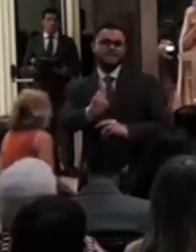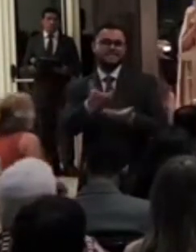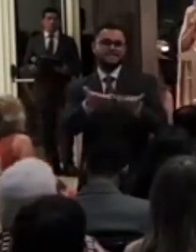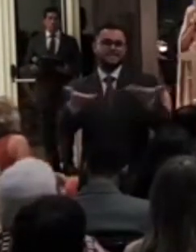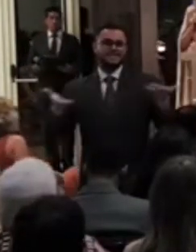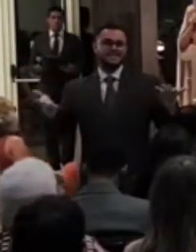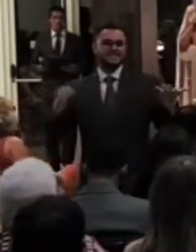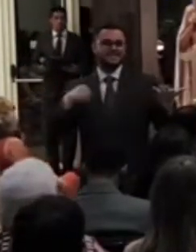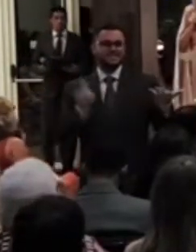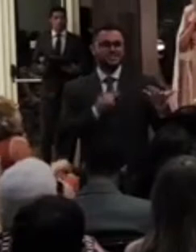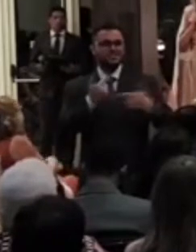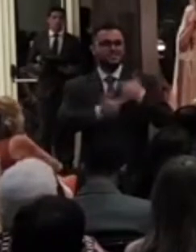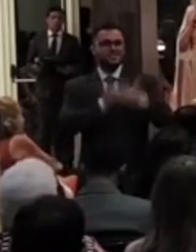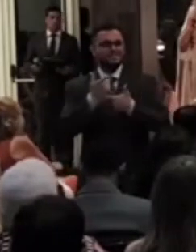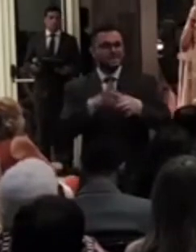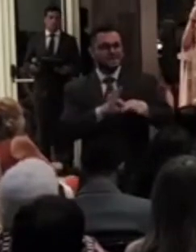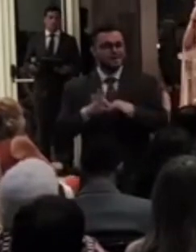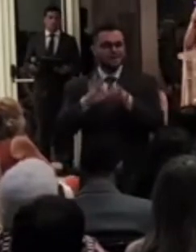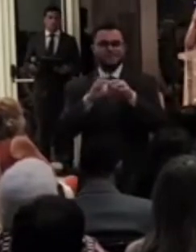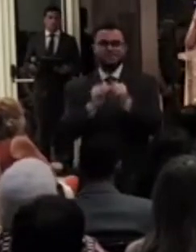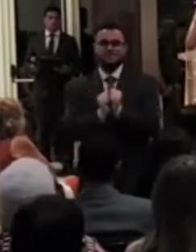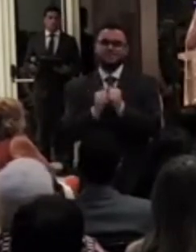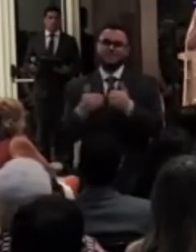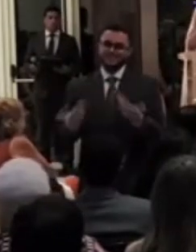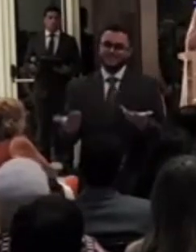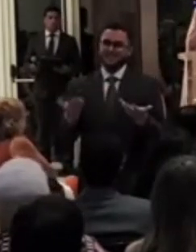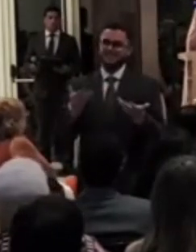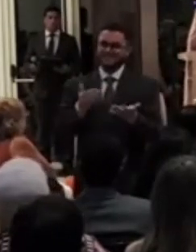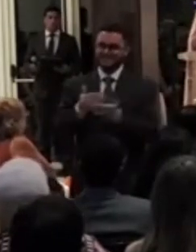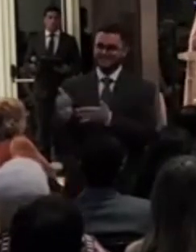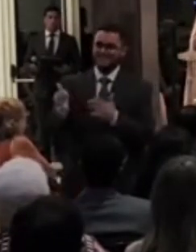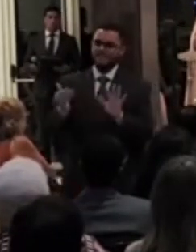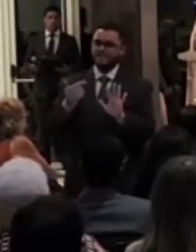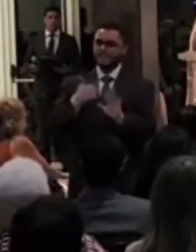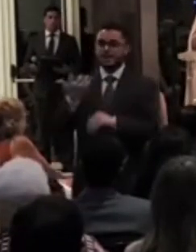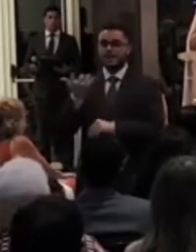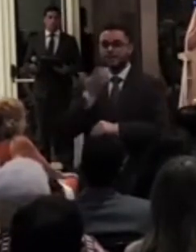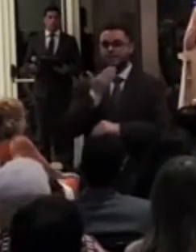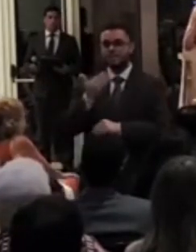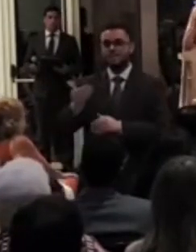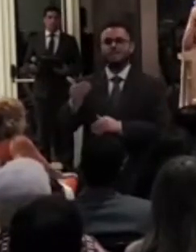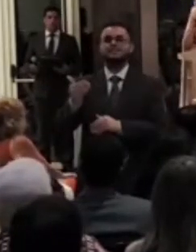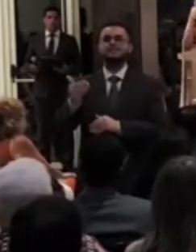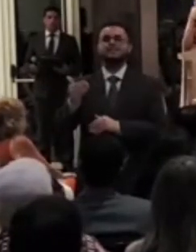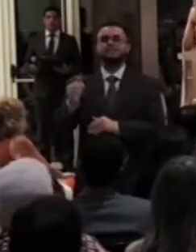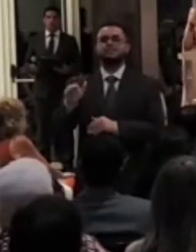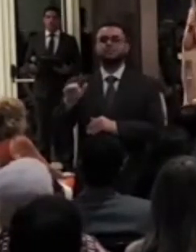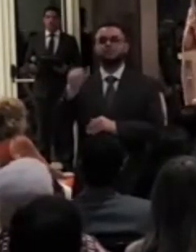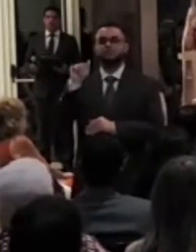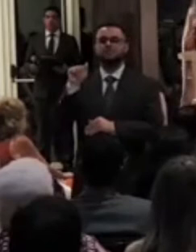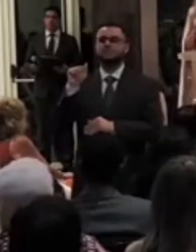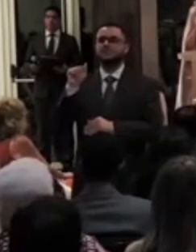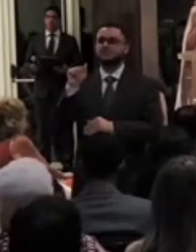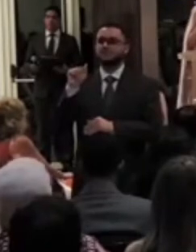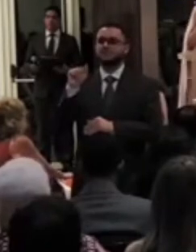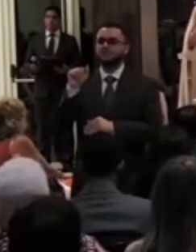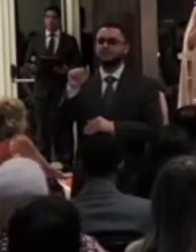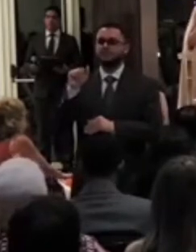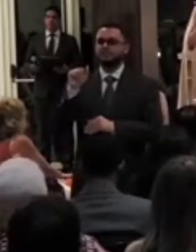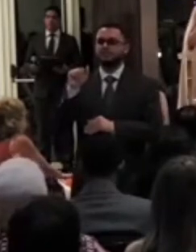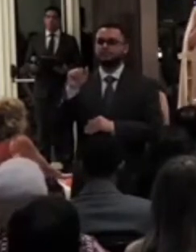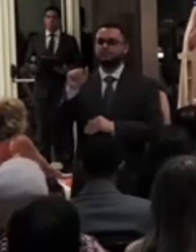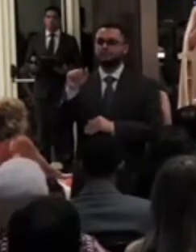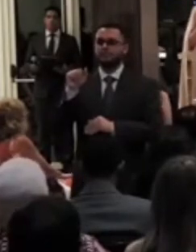construir. Então vamos lá. Eu queria começar chamando aqueles que